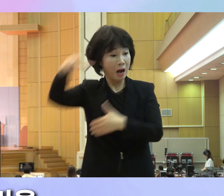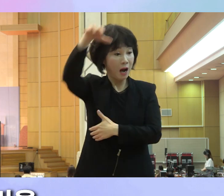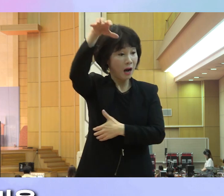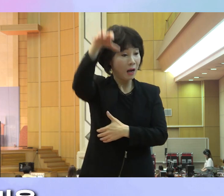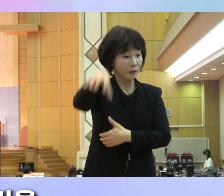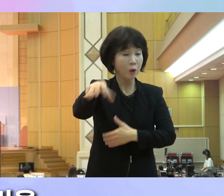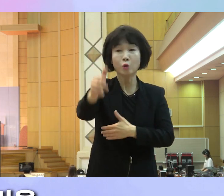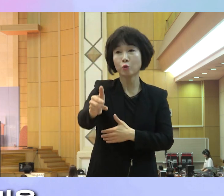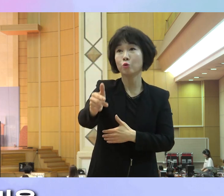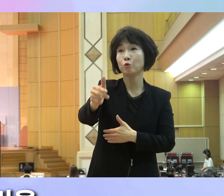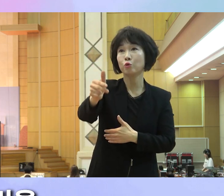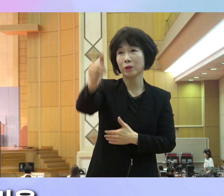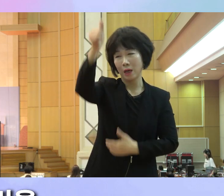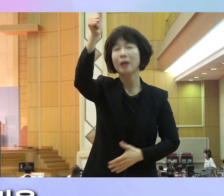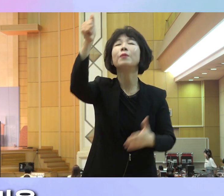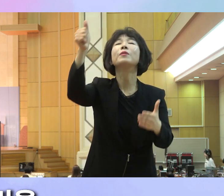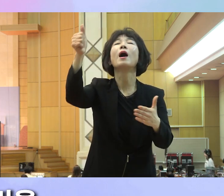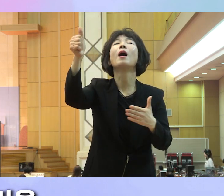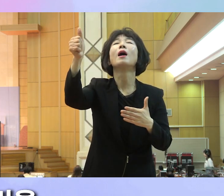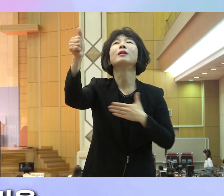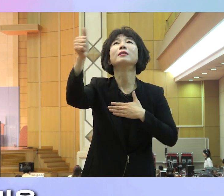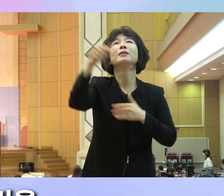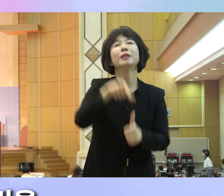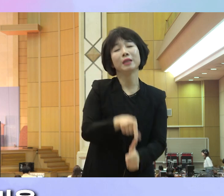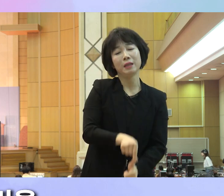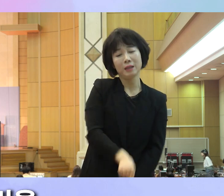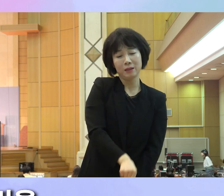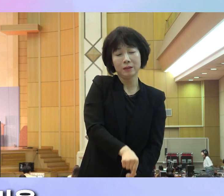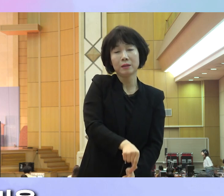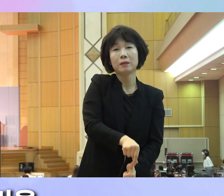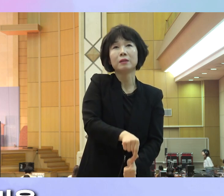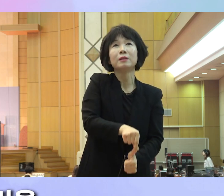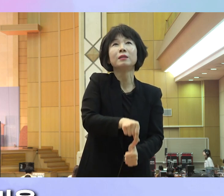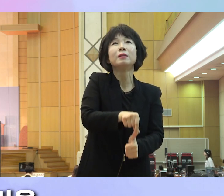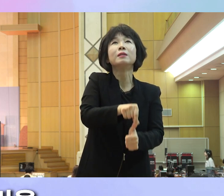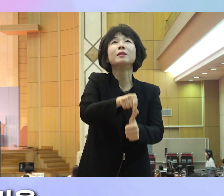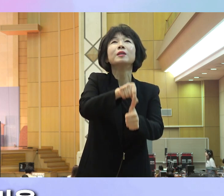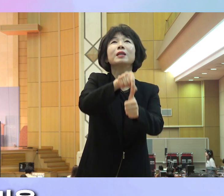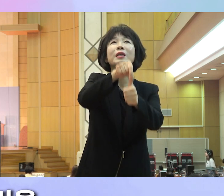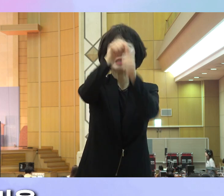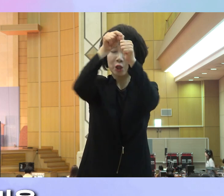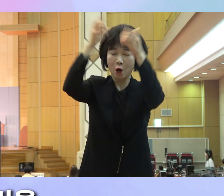방에서 주가 나를